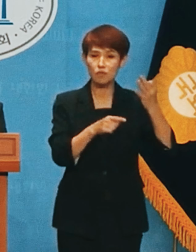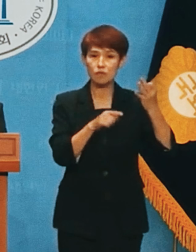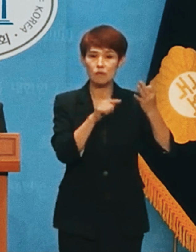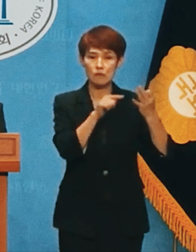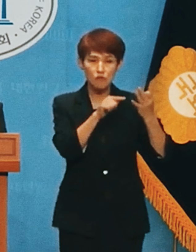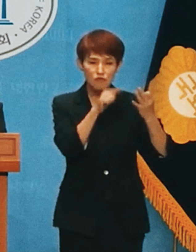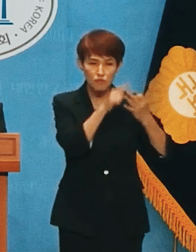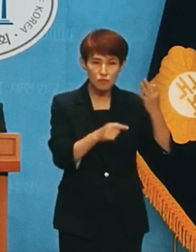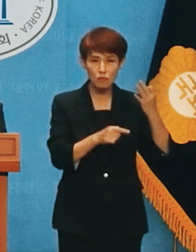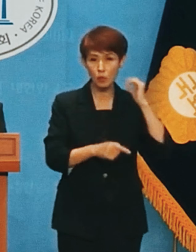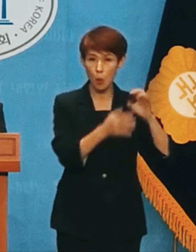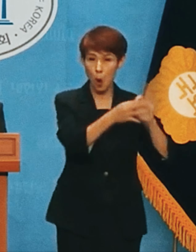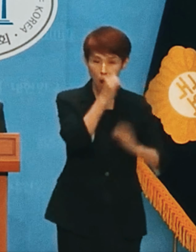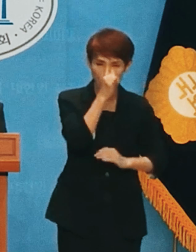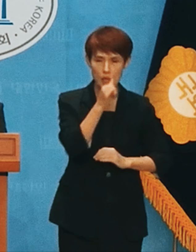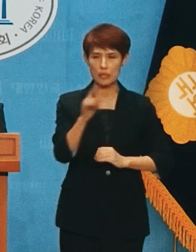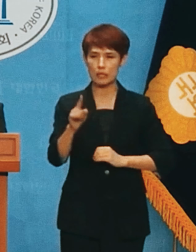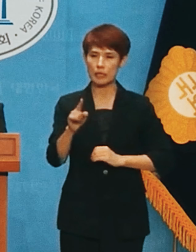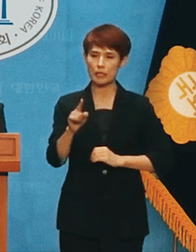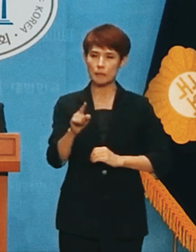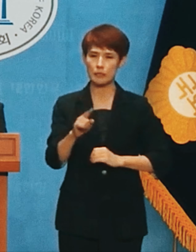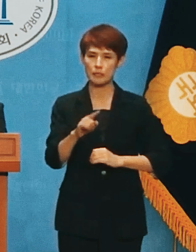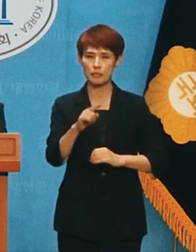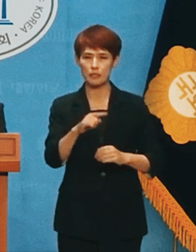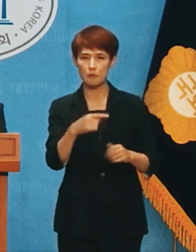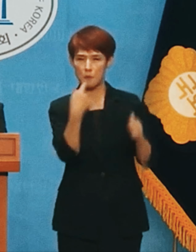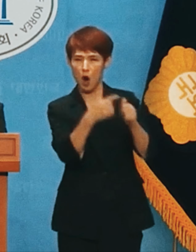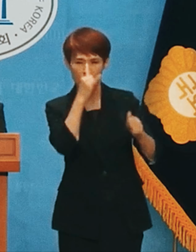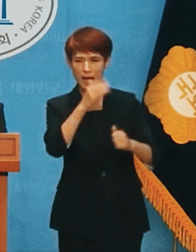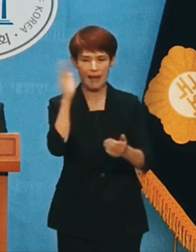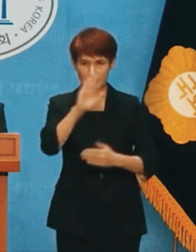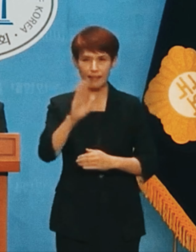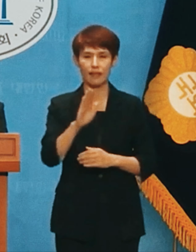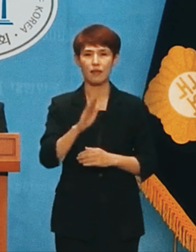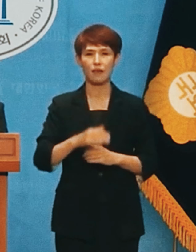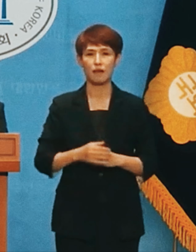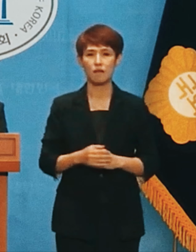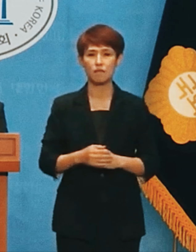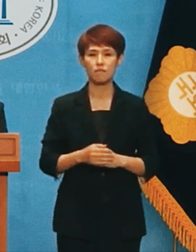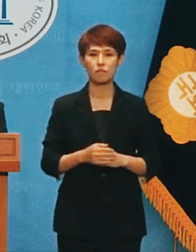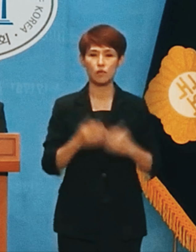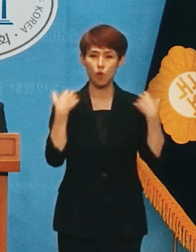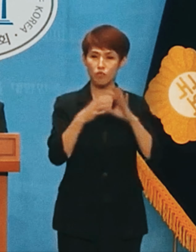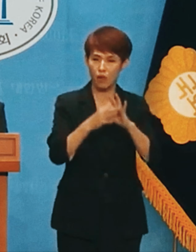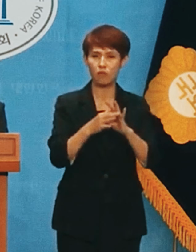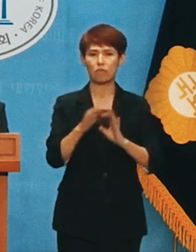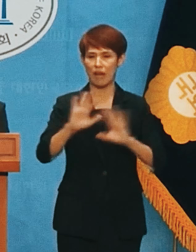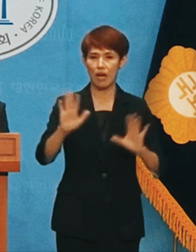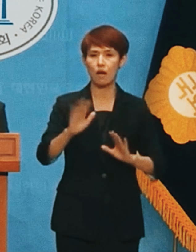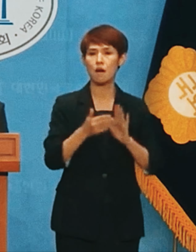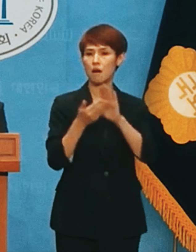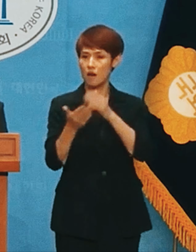보도다 예비대상자 포함과 정부 추진은 엄연히 다르다 이렇게 제재 이유를